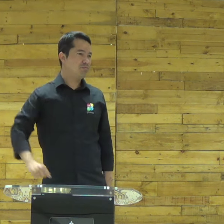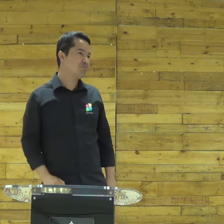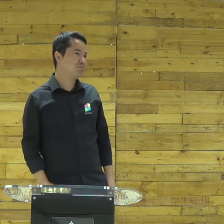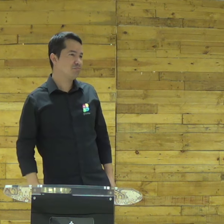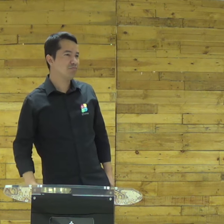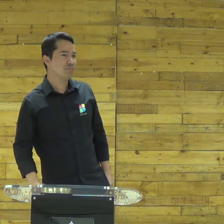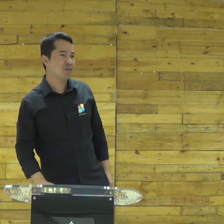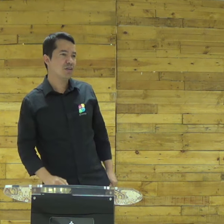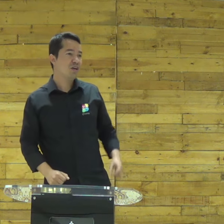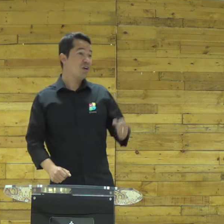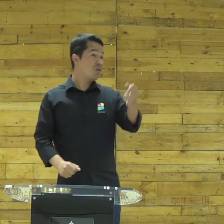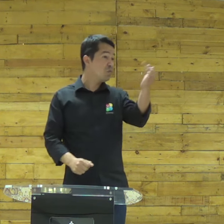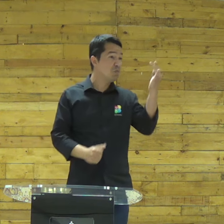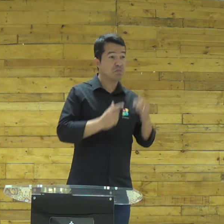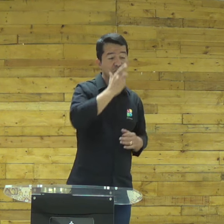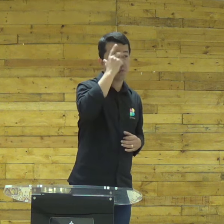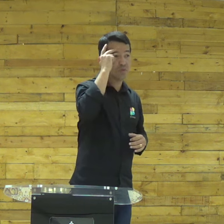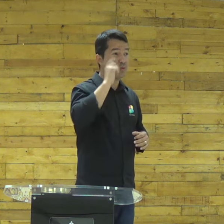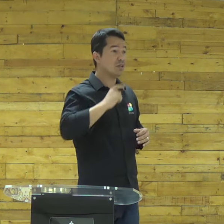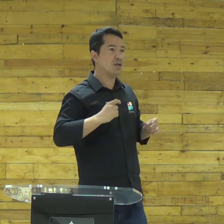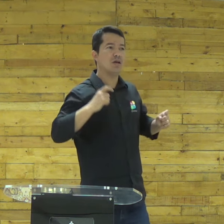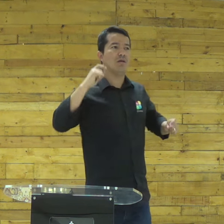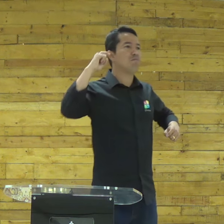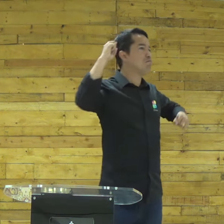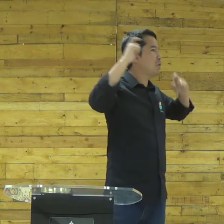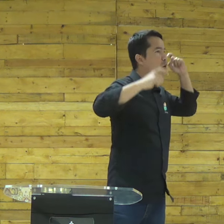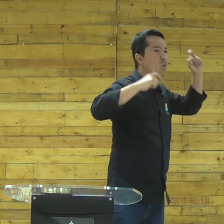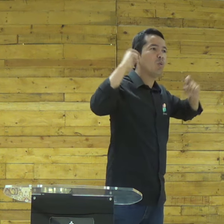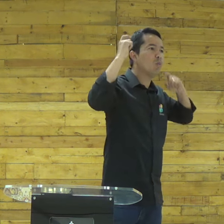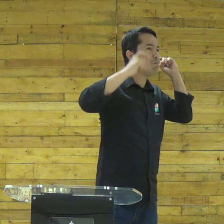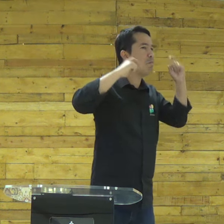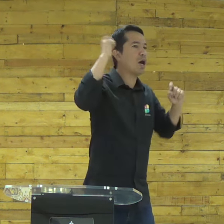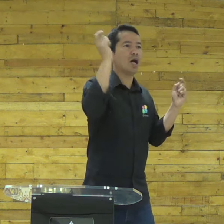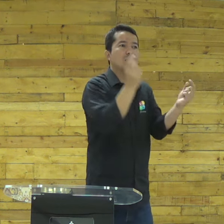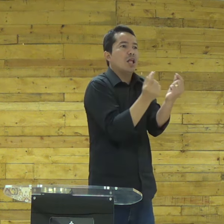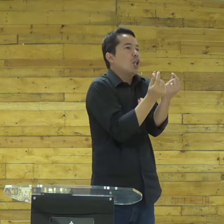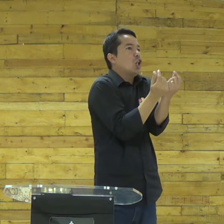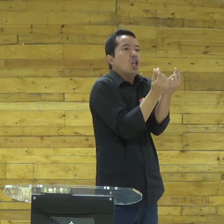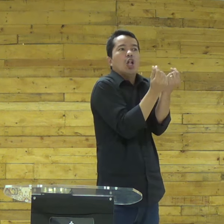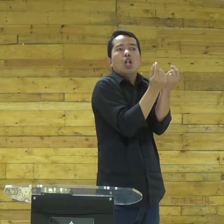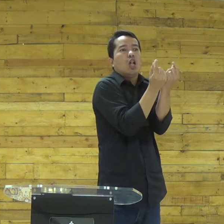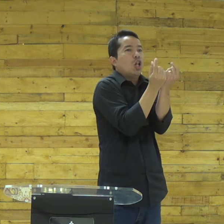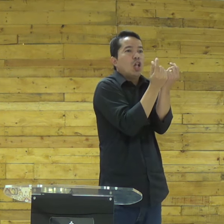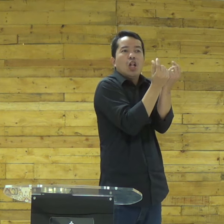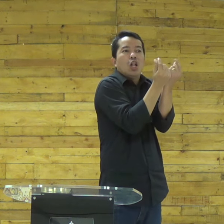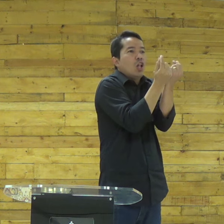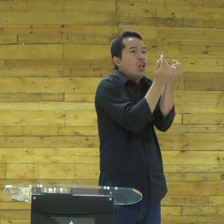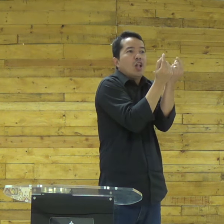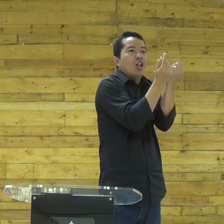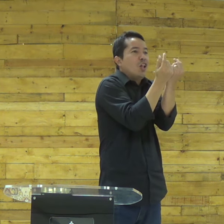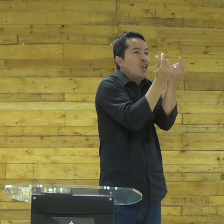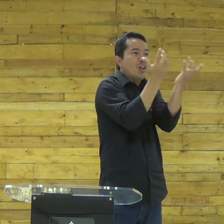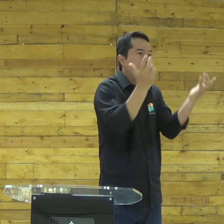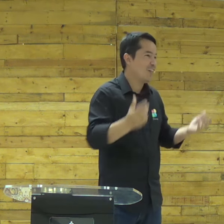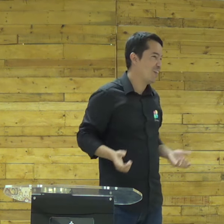dirigir se focar a ele Algumas pessoas vivem tão preocupadas com o